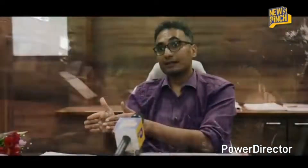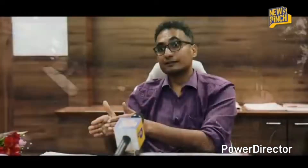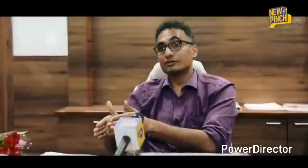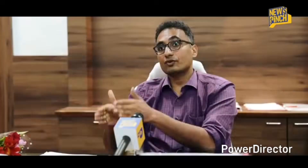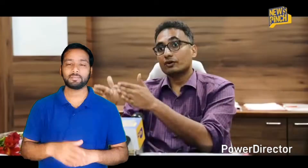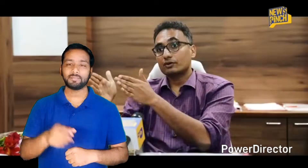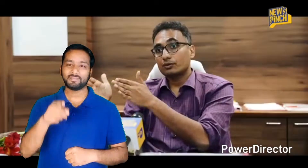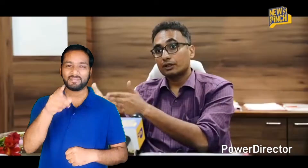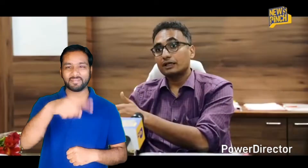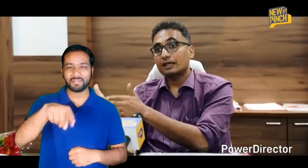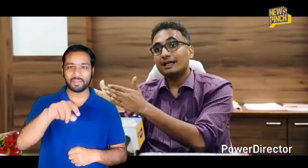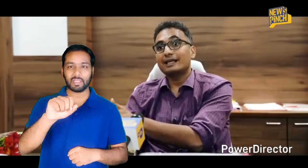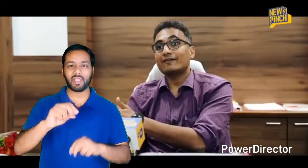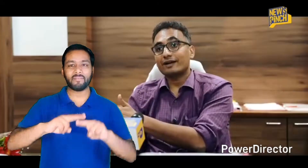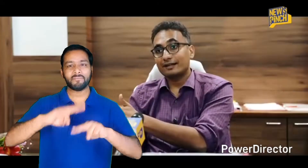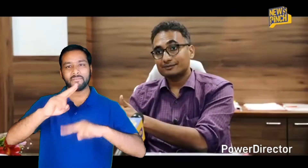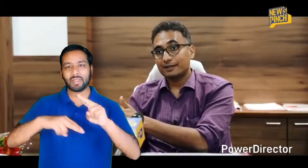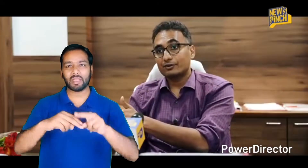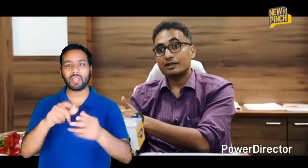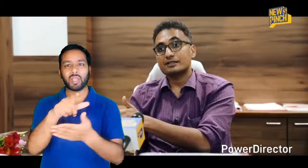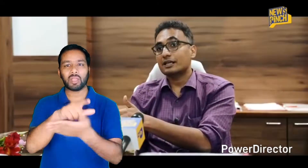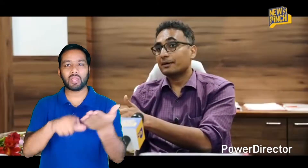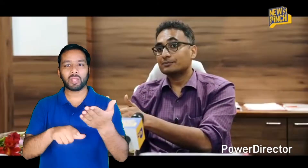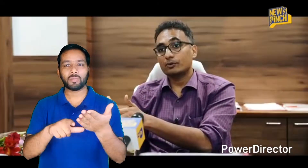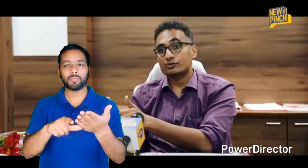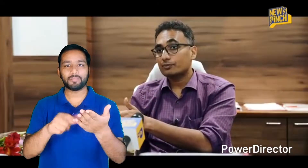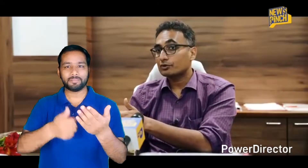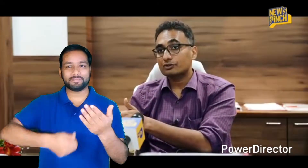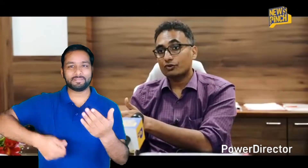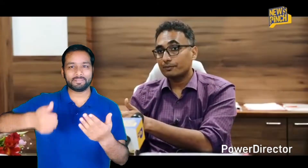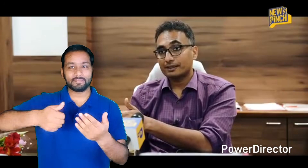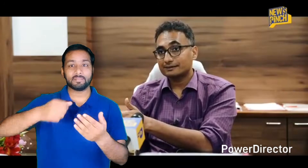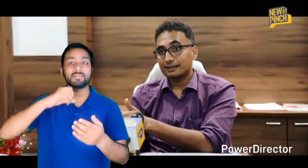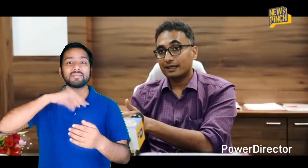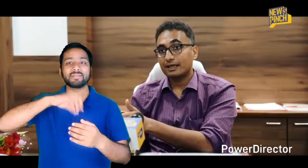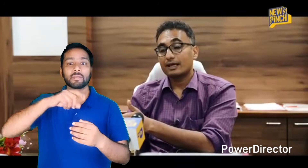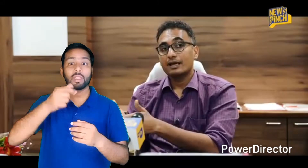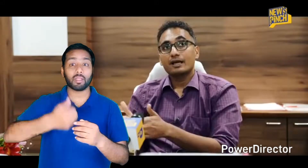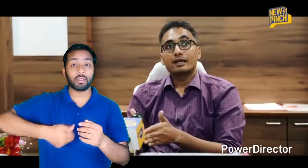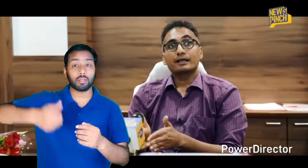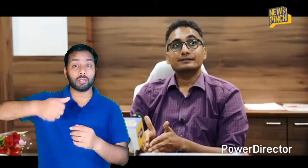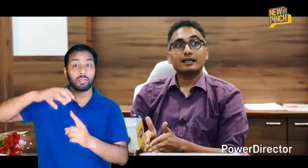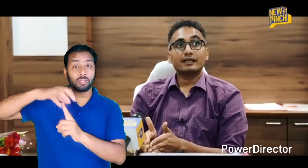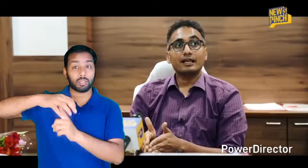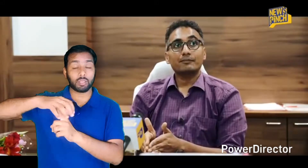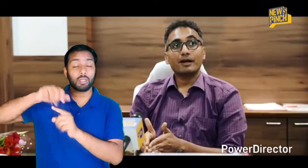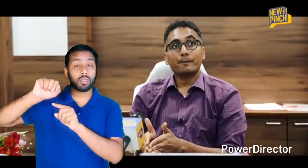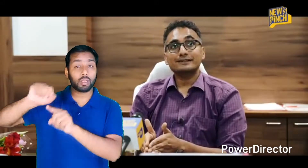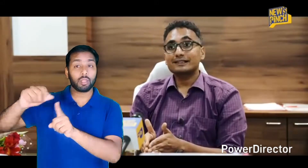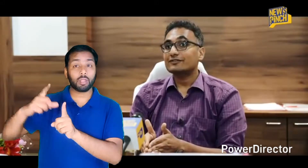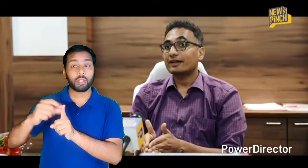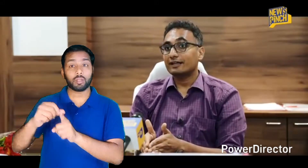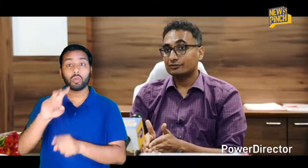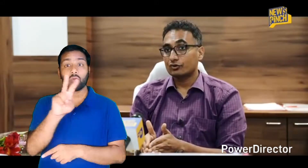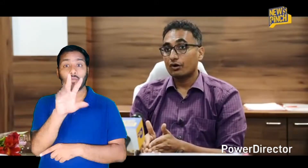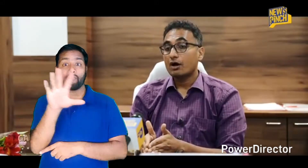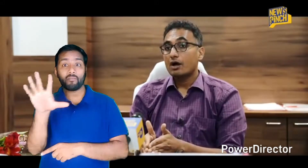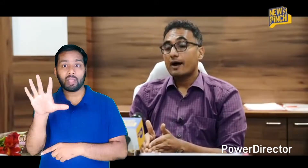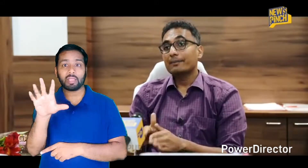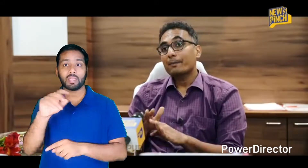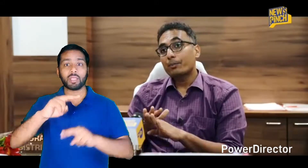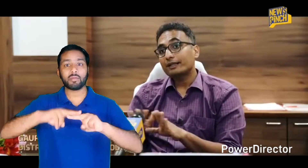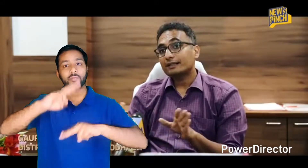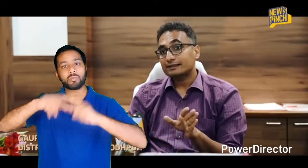आपकी चीज़ आती है जो टोटली इलीगल फैक्ट्रीज बनी हुई है, जिनके पास पोल्यूशन बोर्ड से कोई भी कंसेंट नहीं है। इस तरह की लगभग 25 फैक्ट्रीज